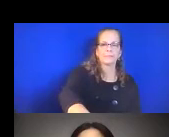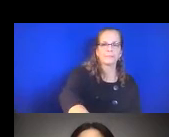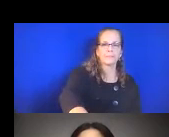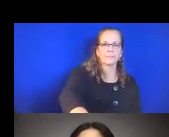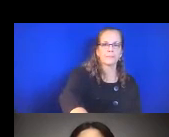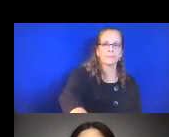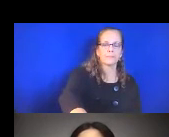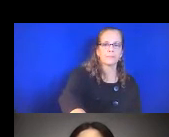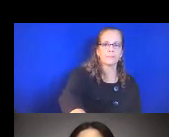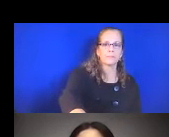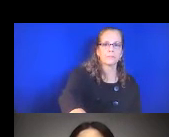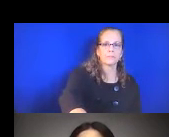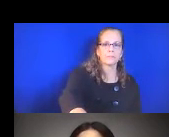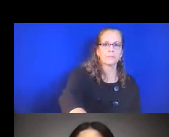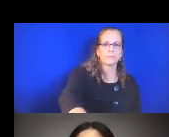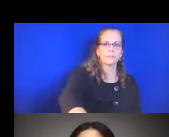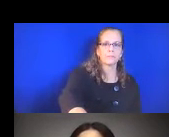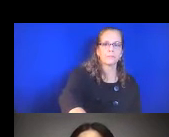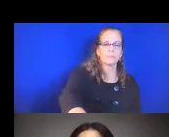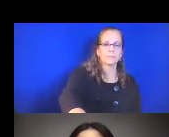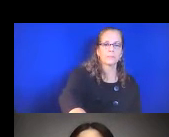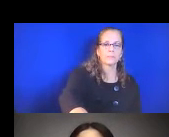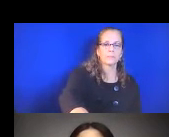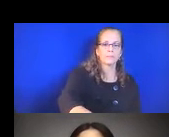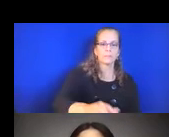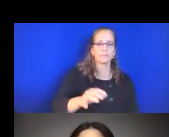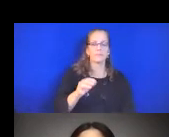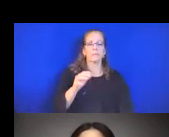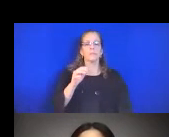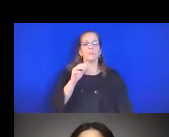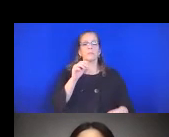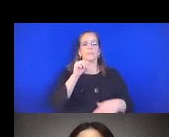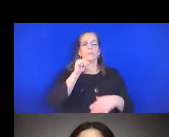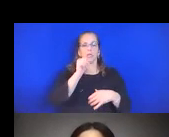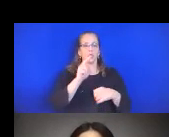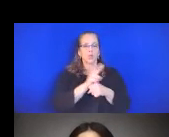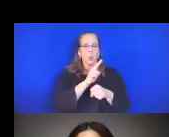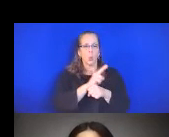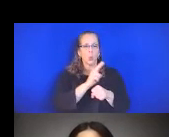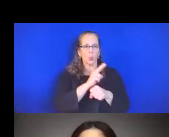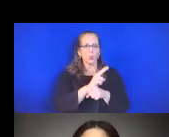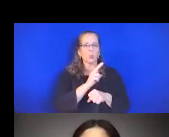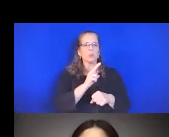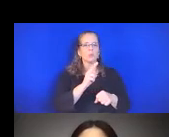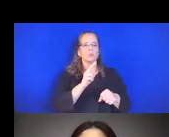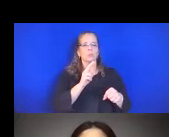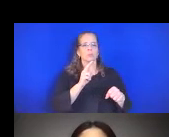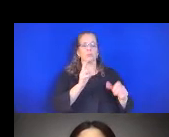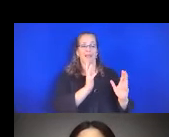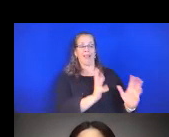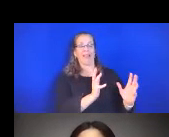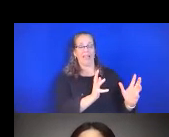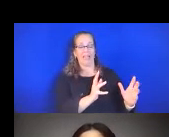是没有运作，或者房东是违反这个规定呢，你可以去打311投